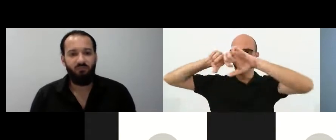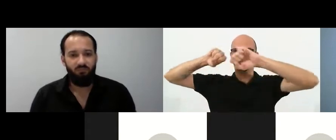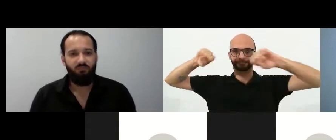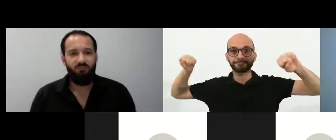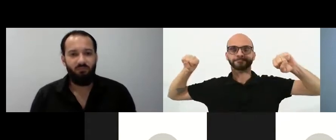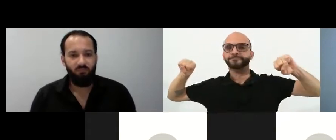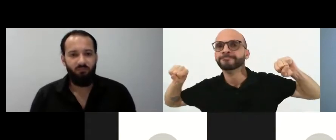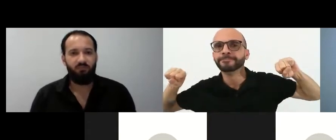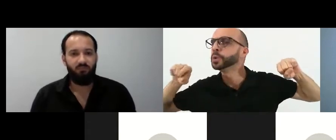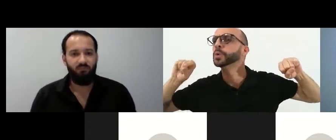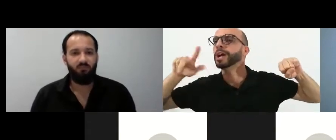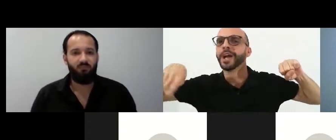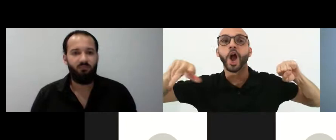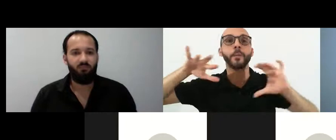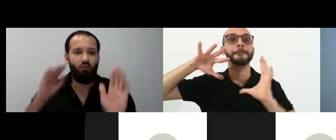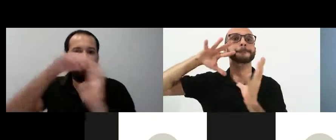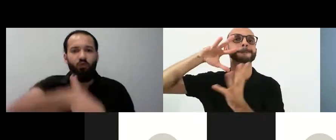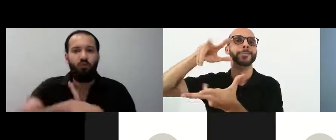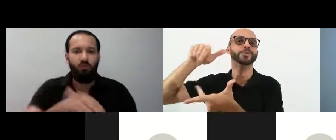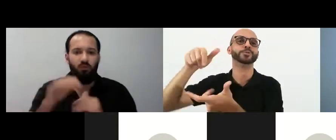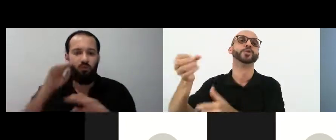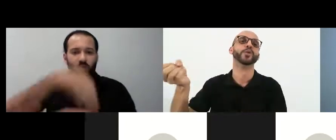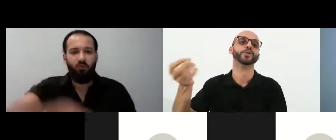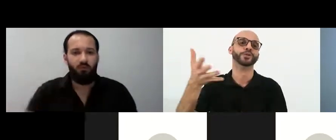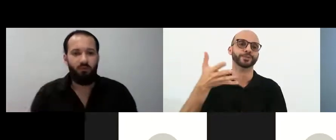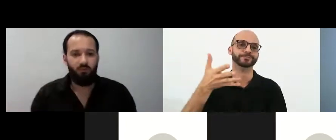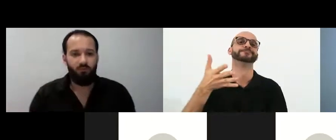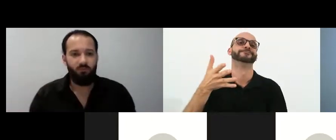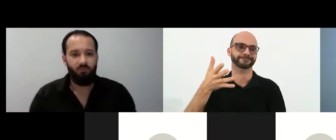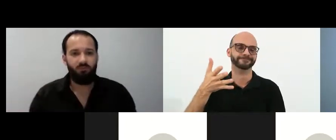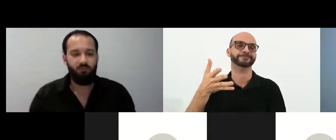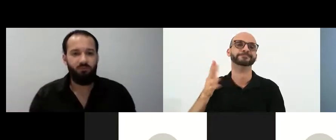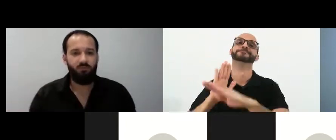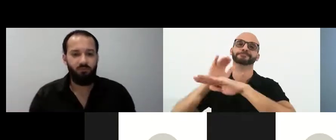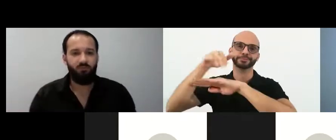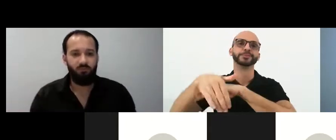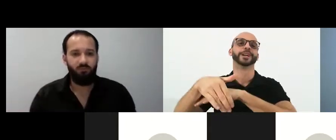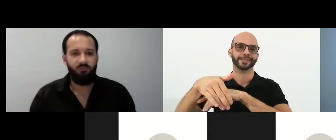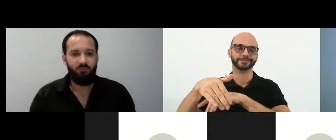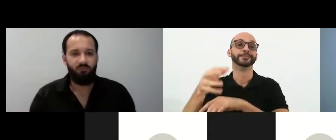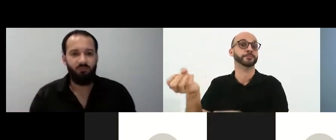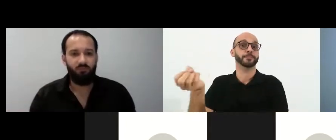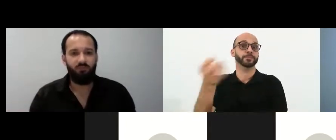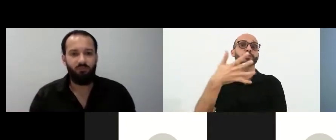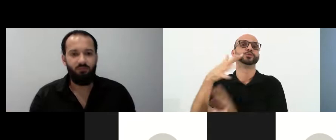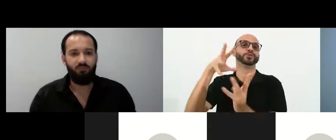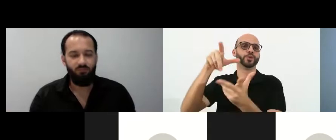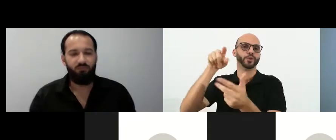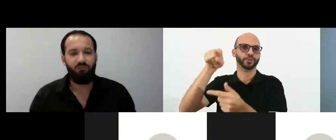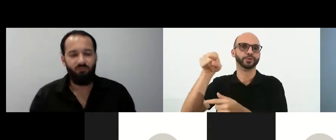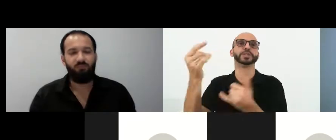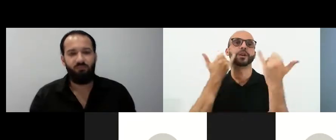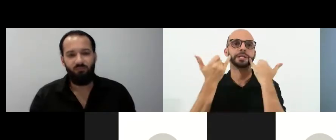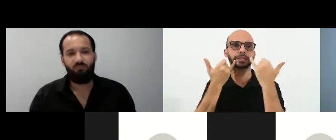pandemia, né? E nós temos que realmente, a gente tem que abrir nossa janela e olhar para um mundo novo. Nós temos